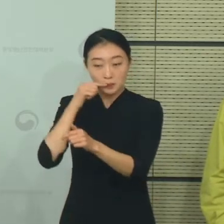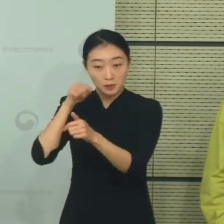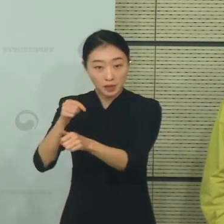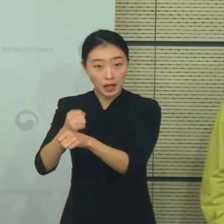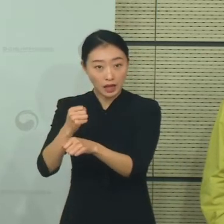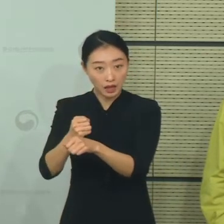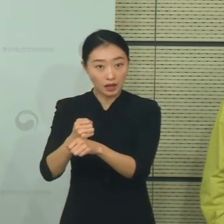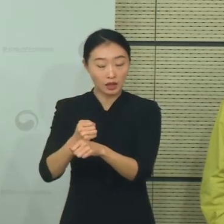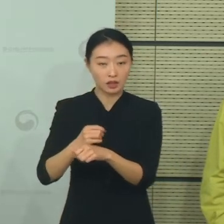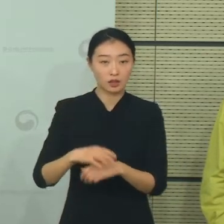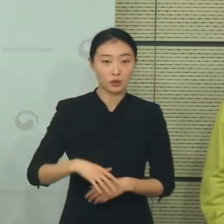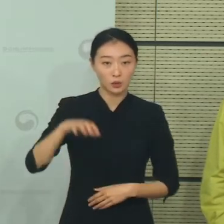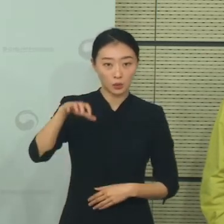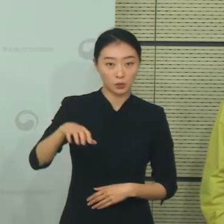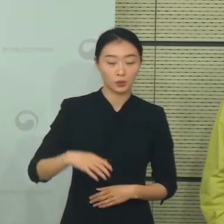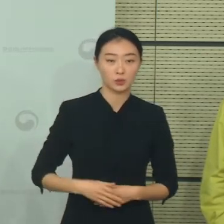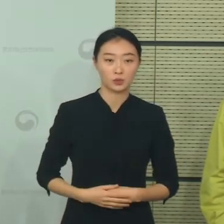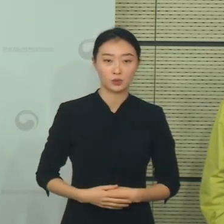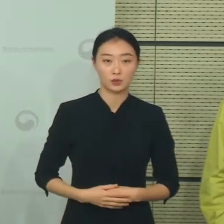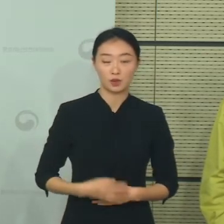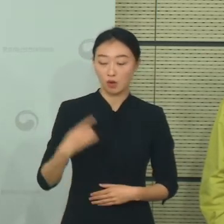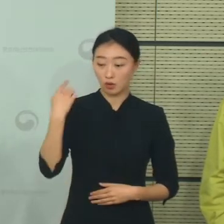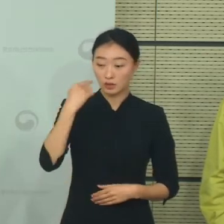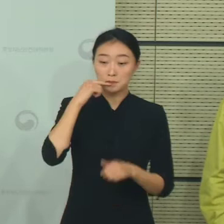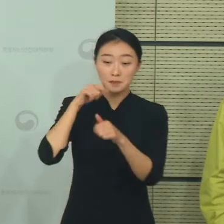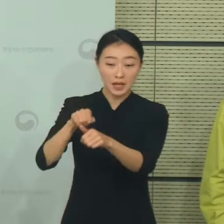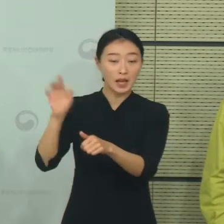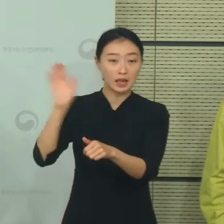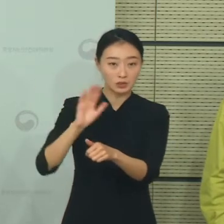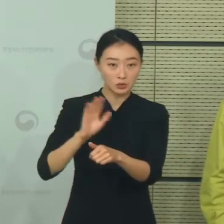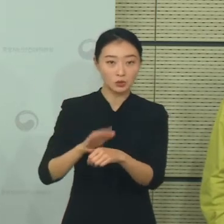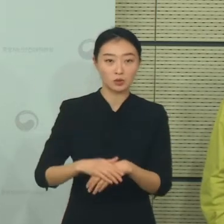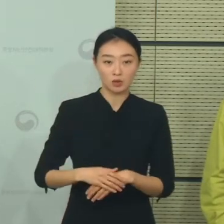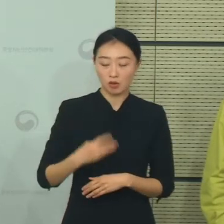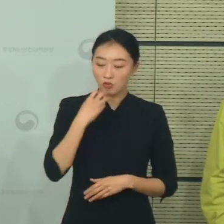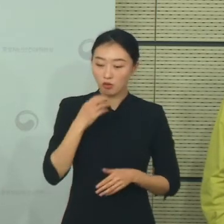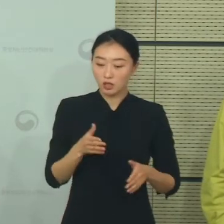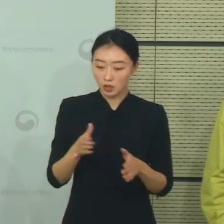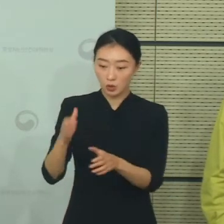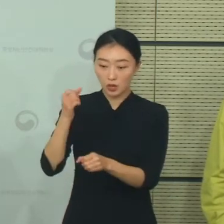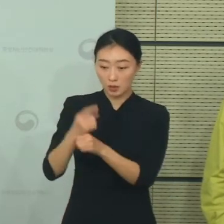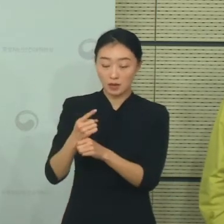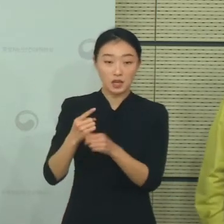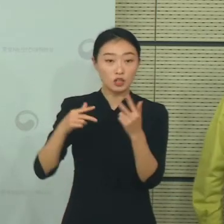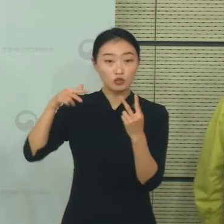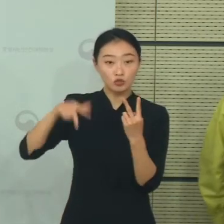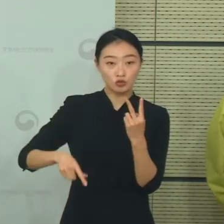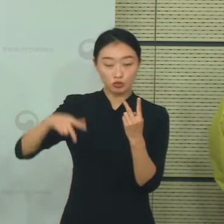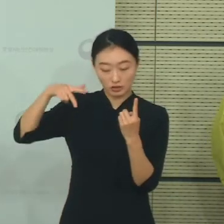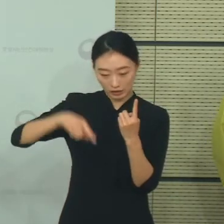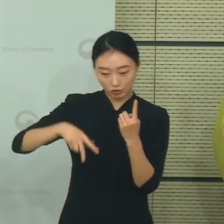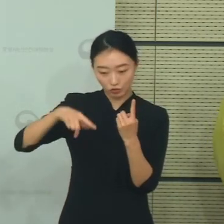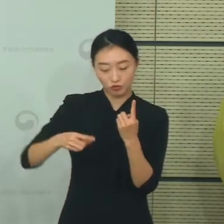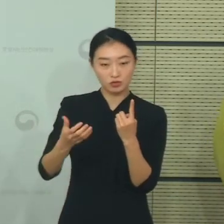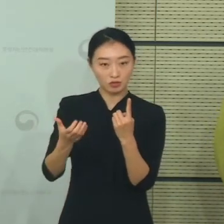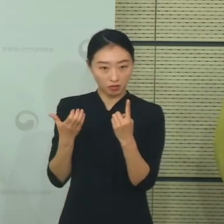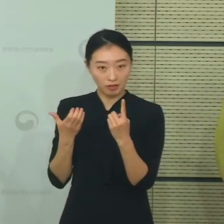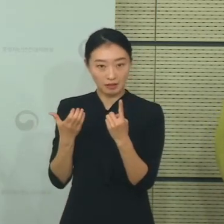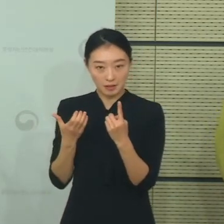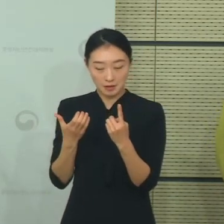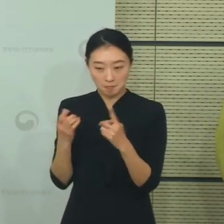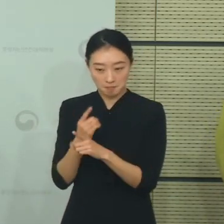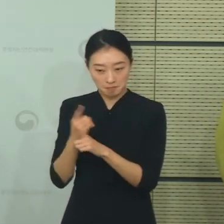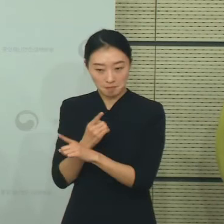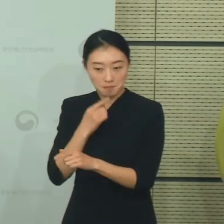행정 처분을 한 곳은 어저께 처분을 한 게 아니고 경기도에서 이미 일주 전에 이거를 하고 있어서 경기도에서